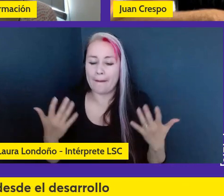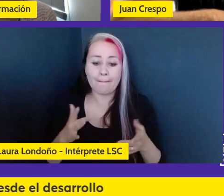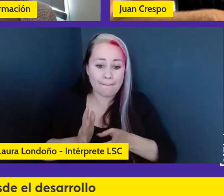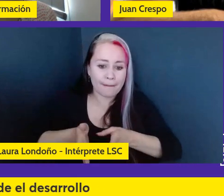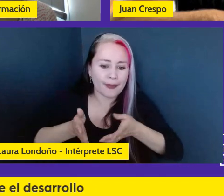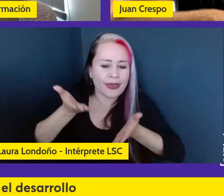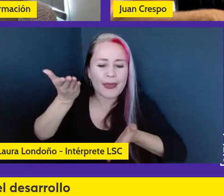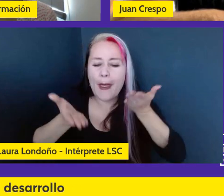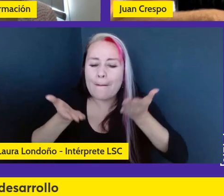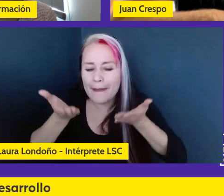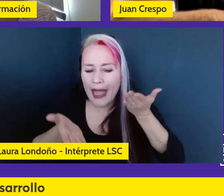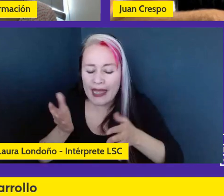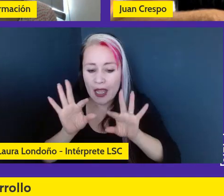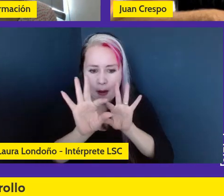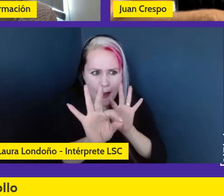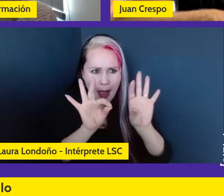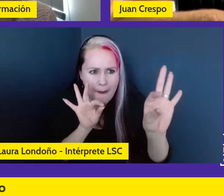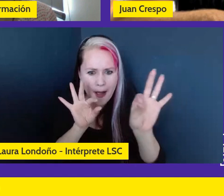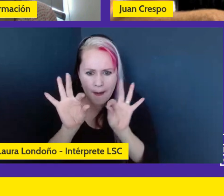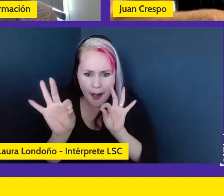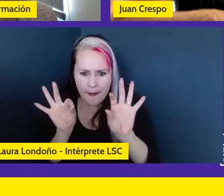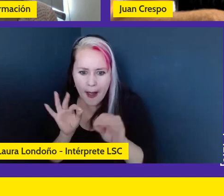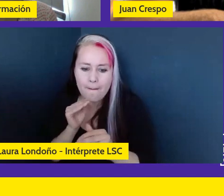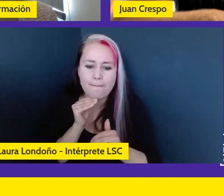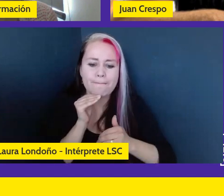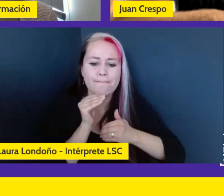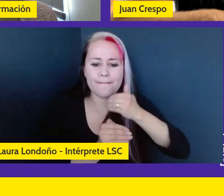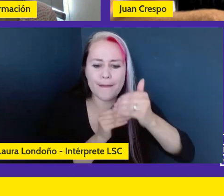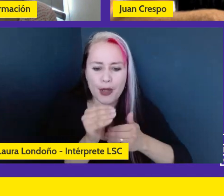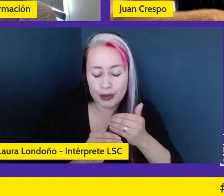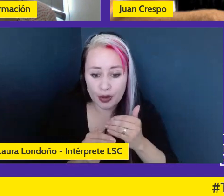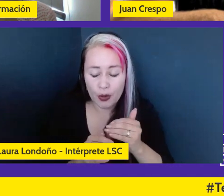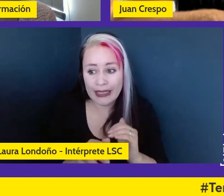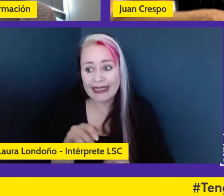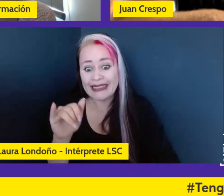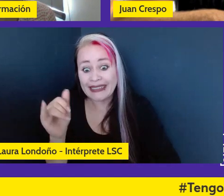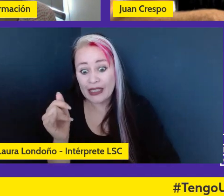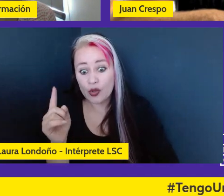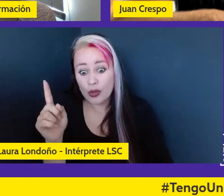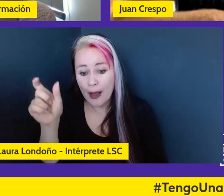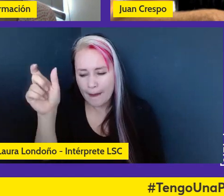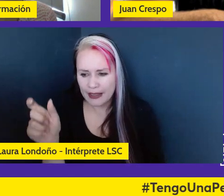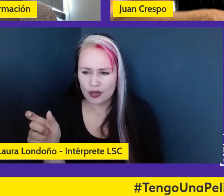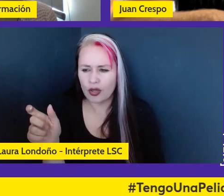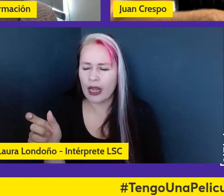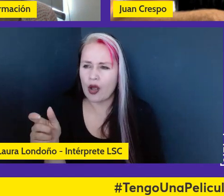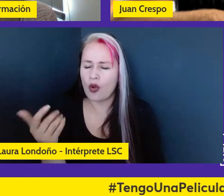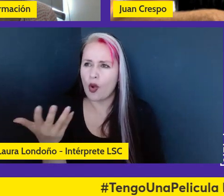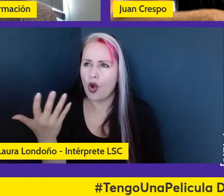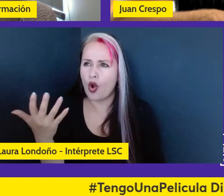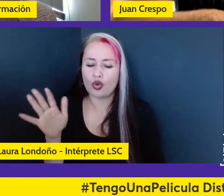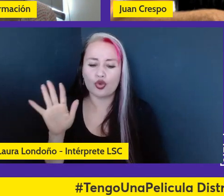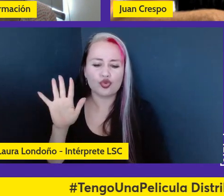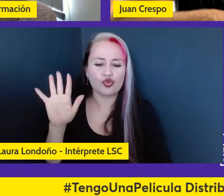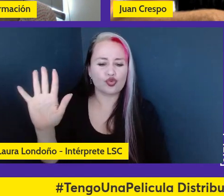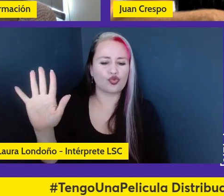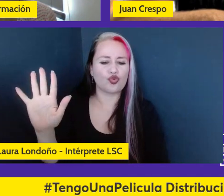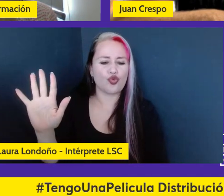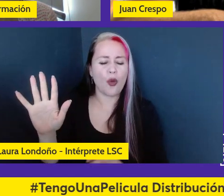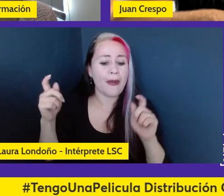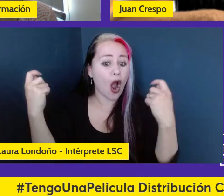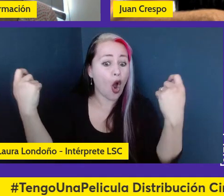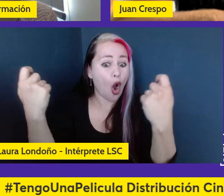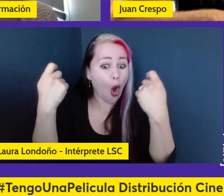unas ciertas elecciones en el proceso. Digamos que hay alguien que tiene entre manos una película de corte más